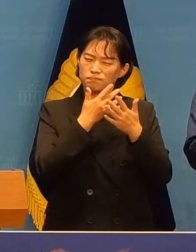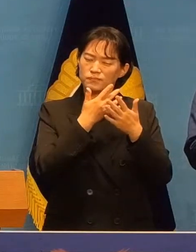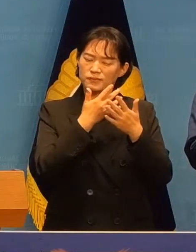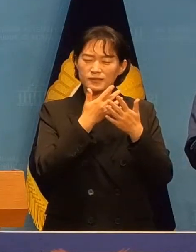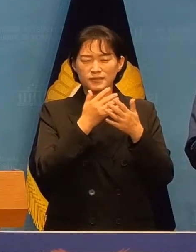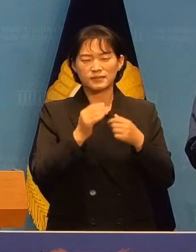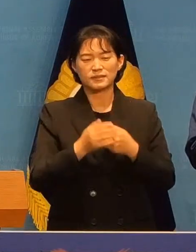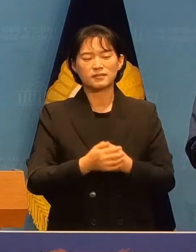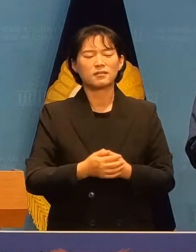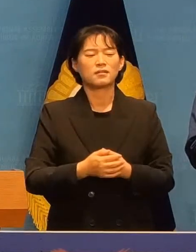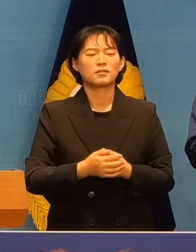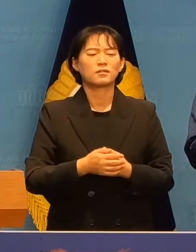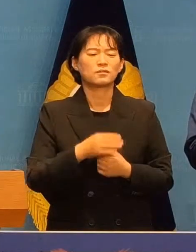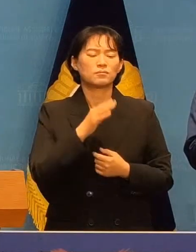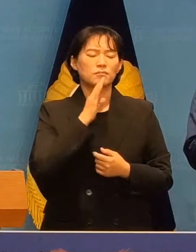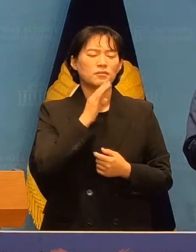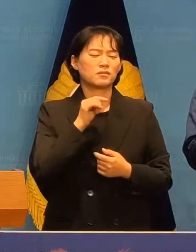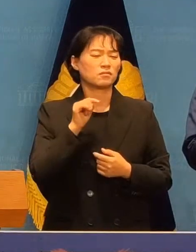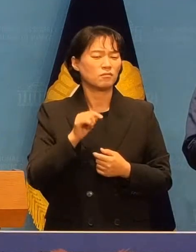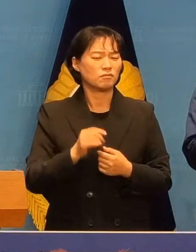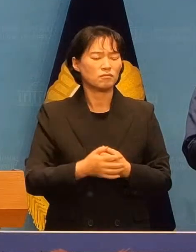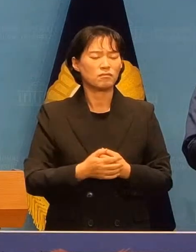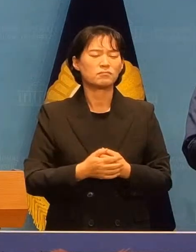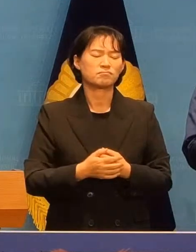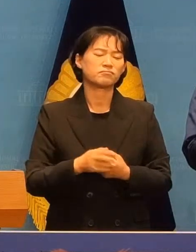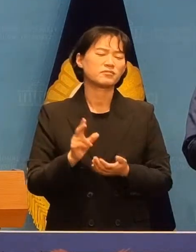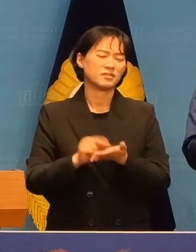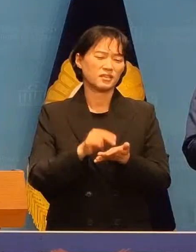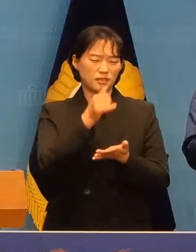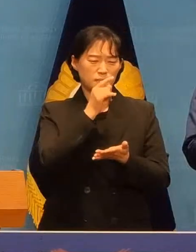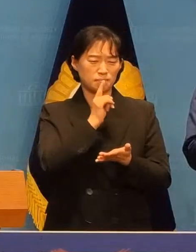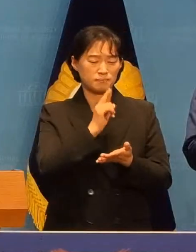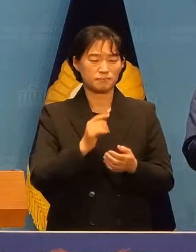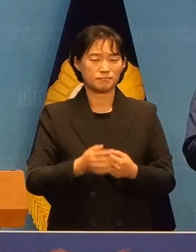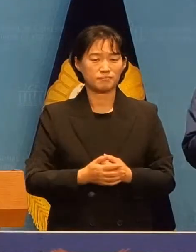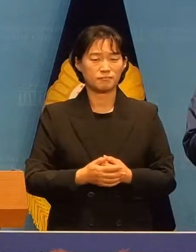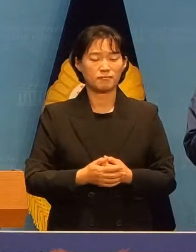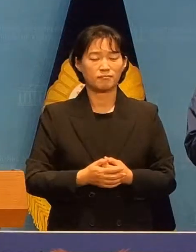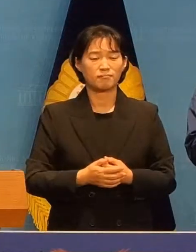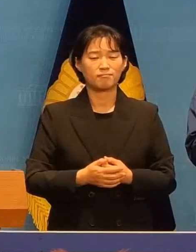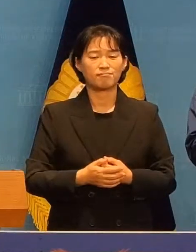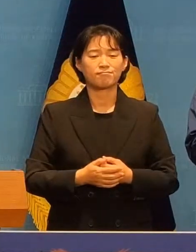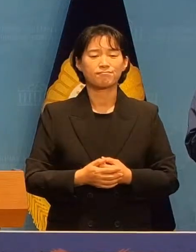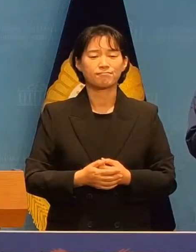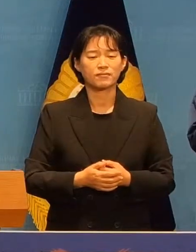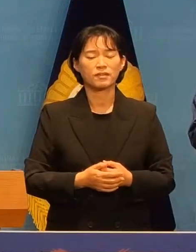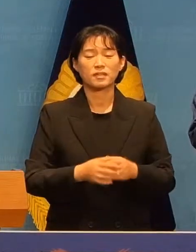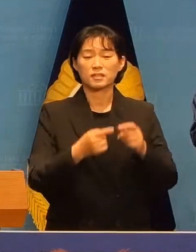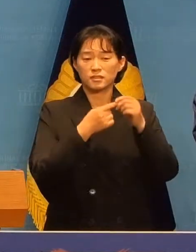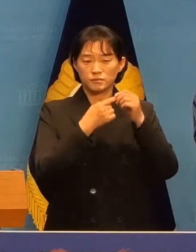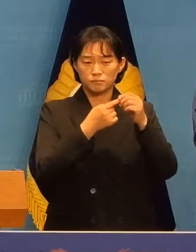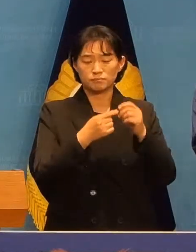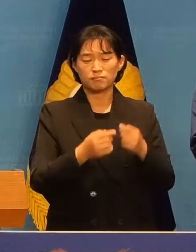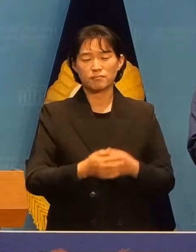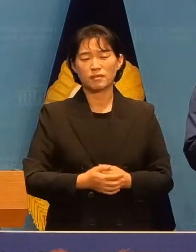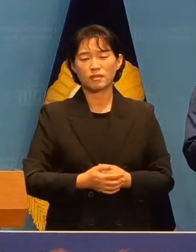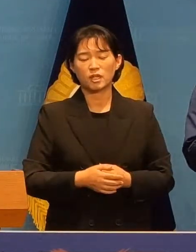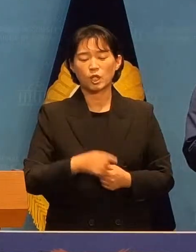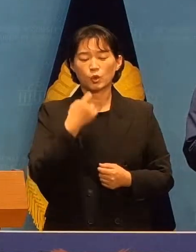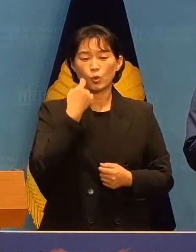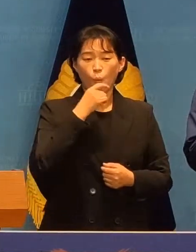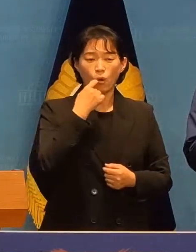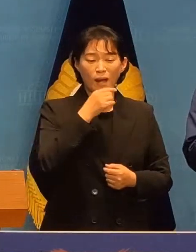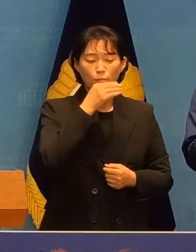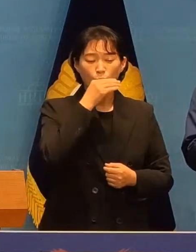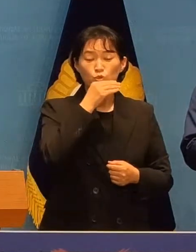해소하는 매우 중대한 문제다라고 하는 입장을 갖고 있습니다. 다시 말씀드리면 첫 번째는